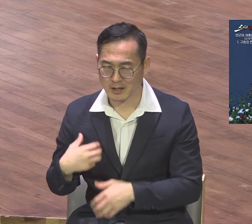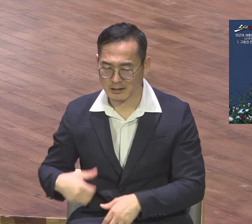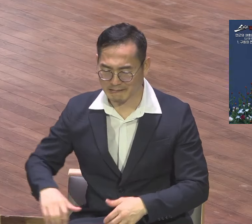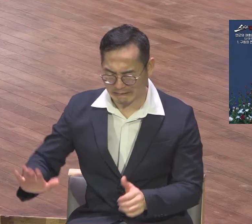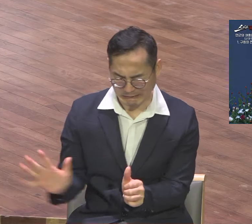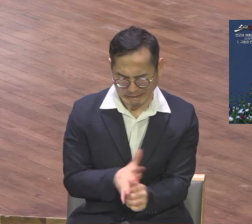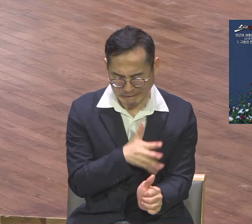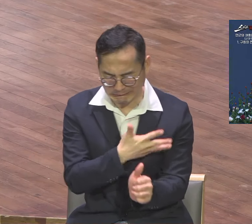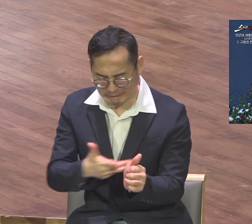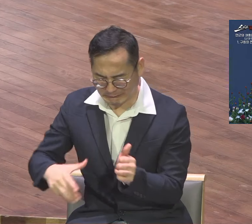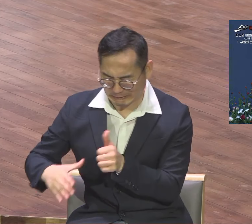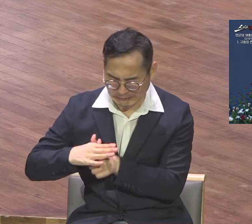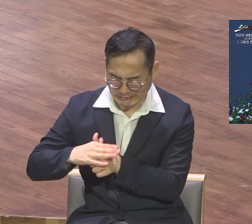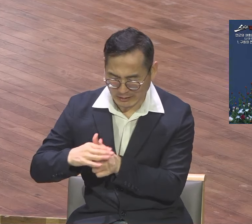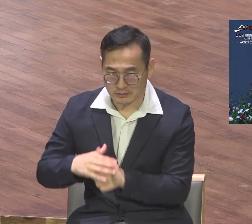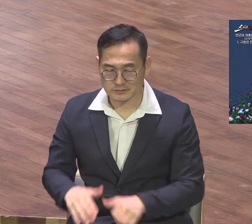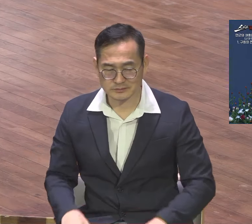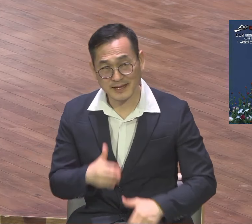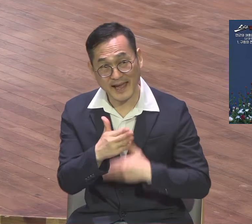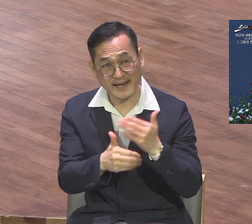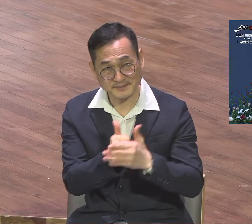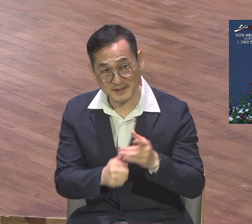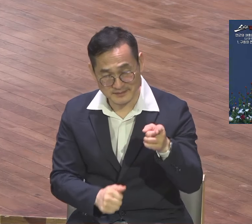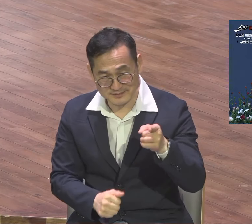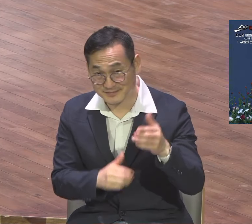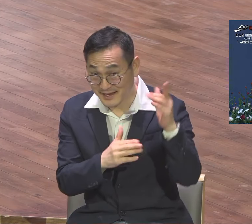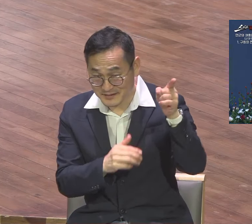주님이, 예수님이, 아니 하나님께서 직접